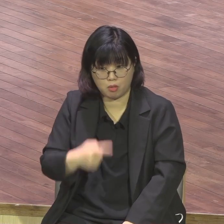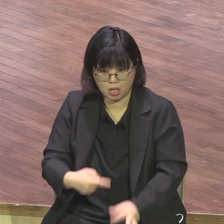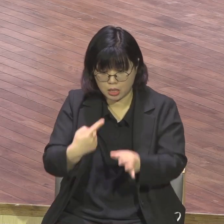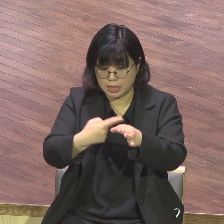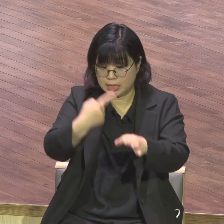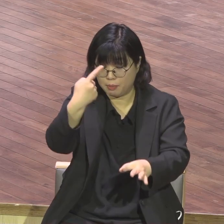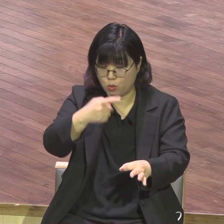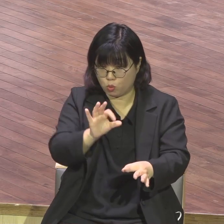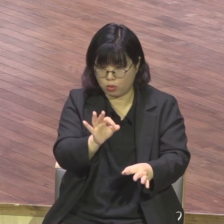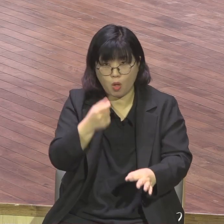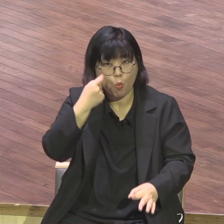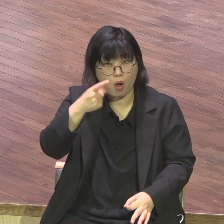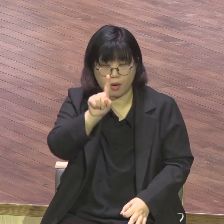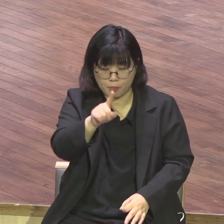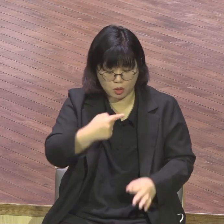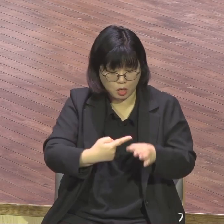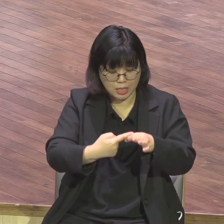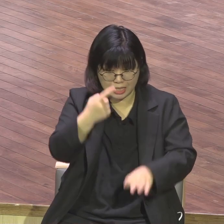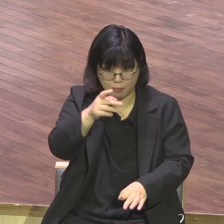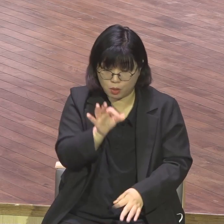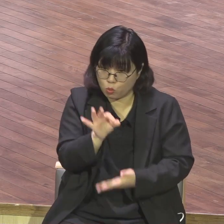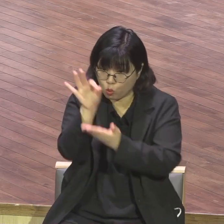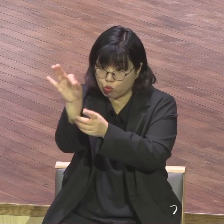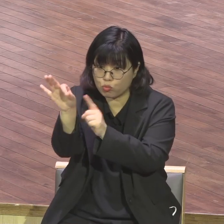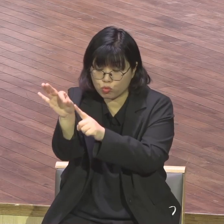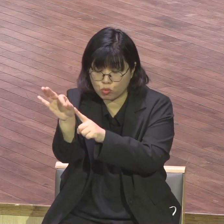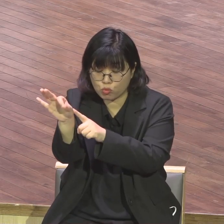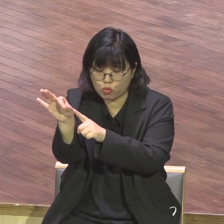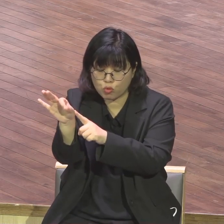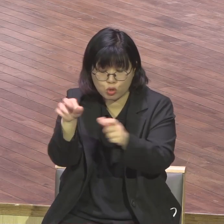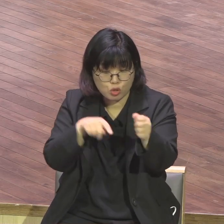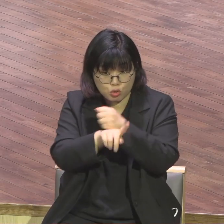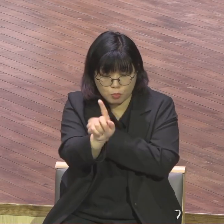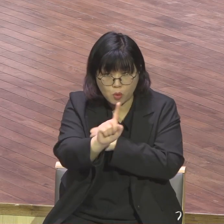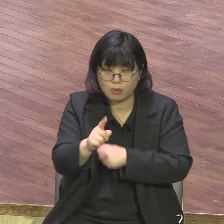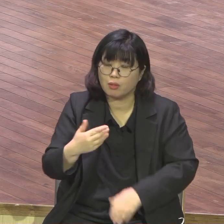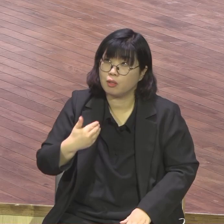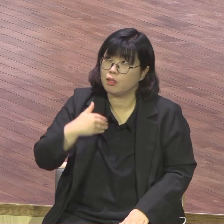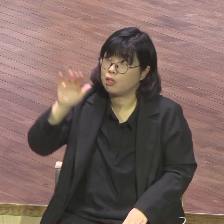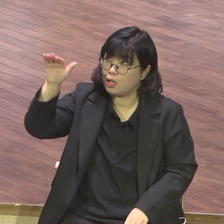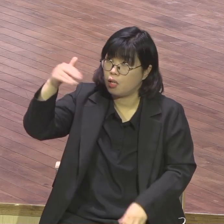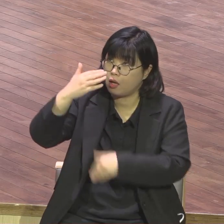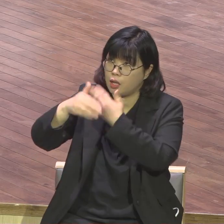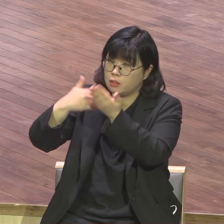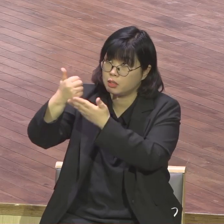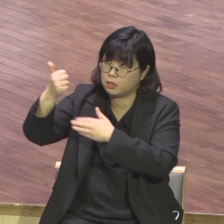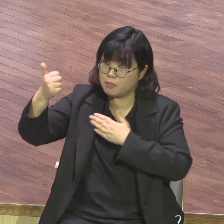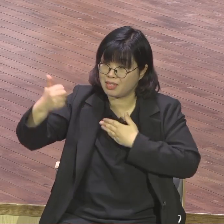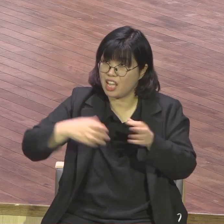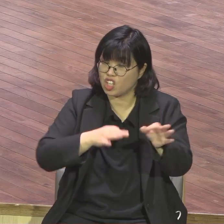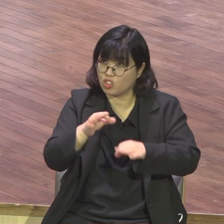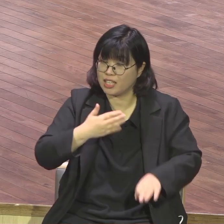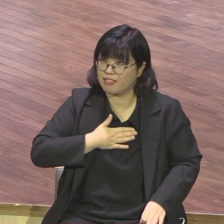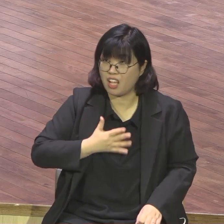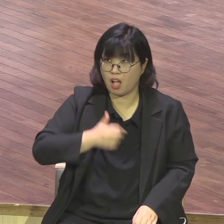영적 세계의 무한한 힘을 여러분 체험하지 않으면 이제 못 살아남아요. 예수님께서